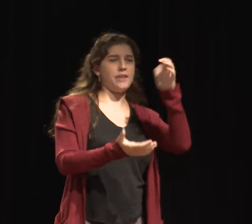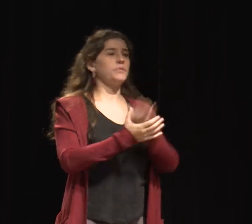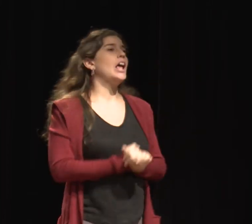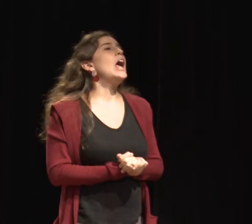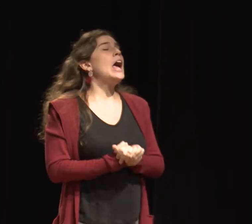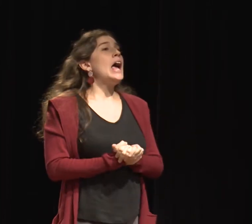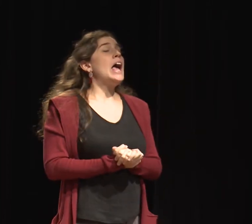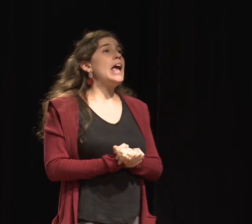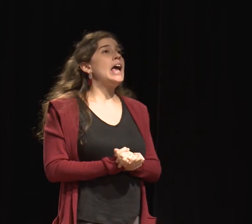é legal.